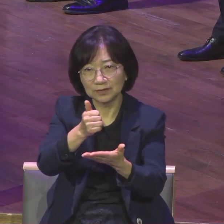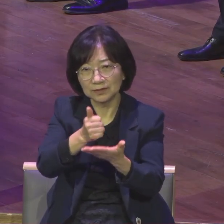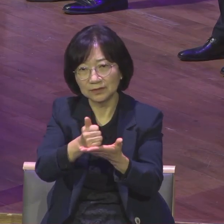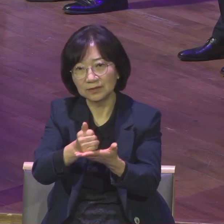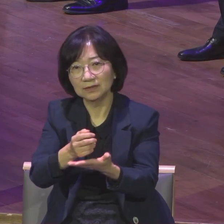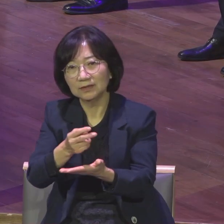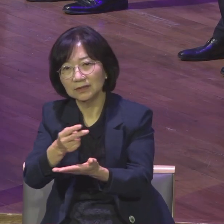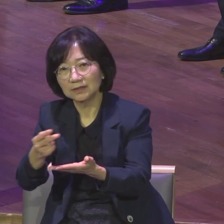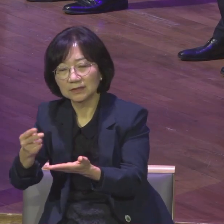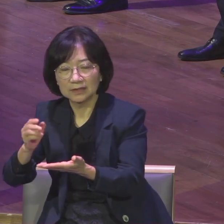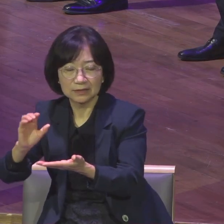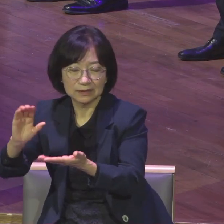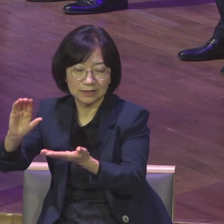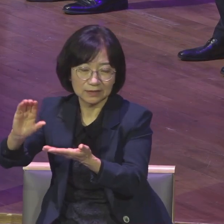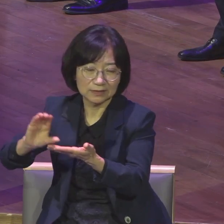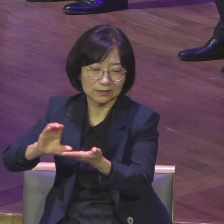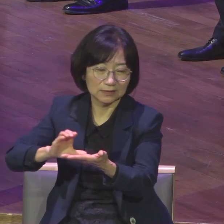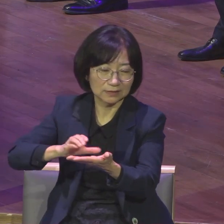예수는